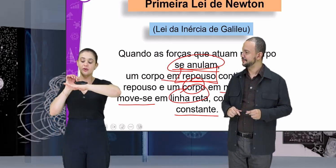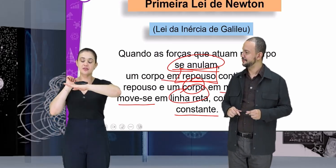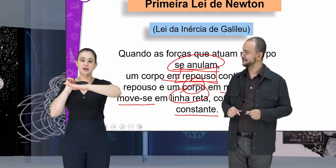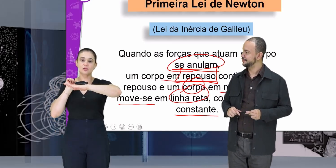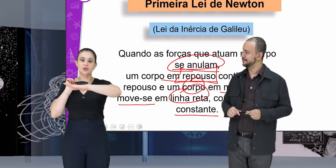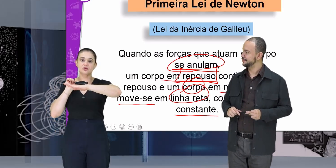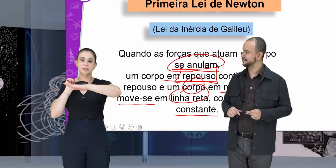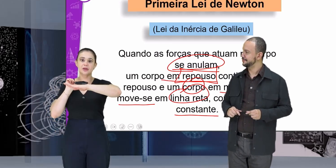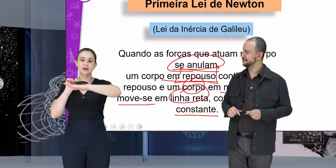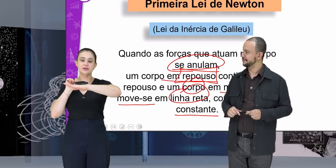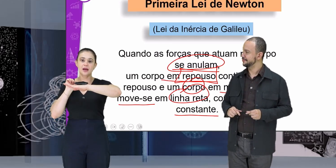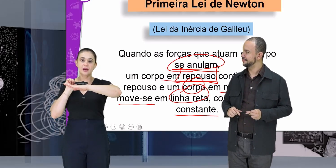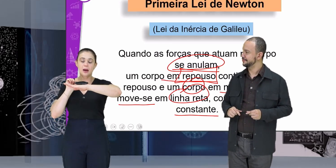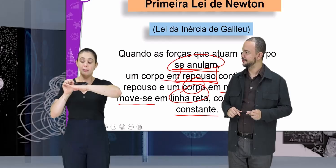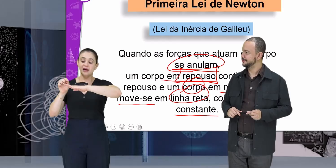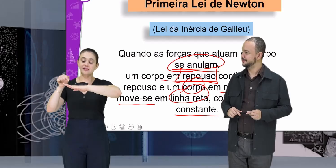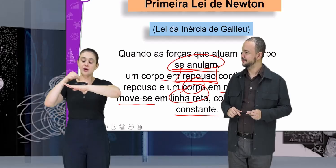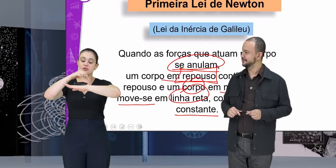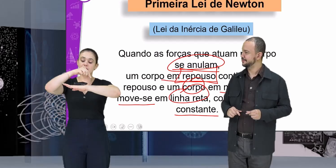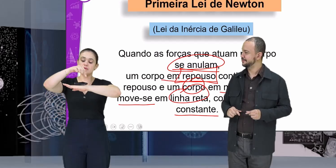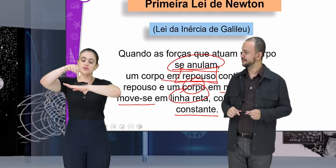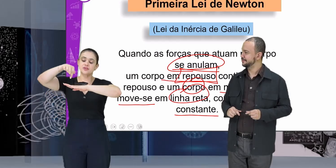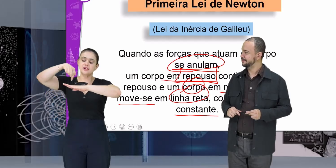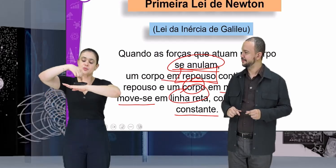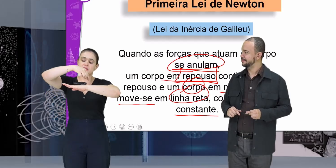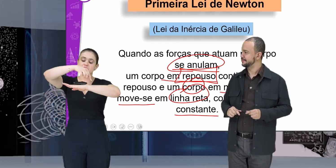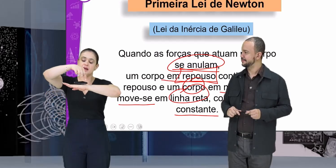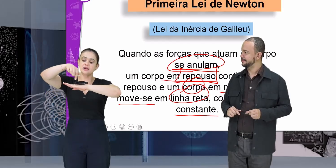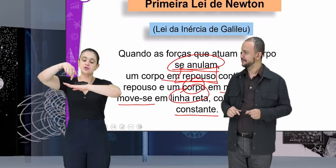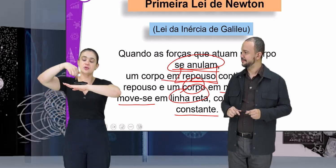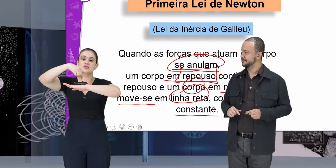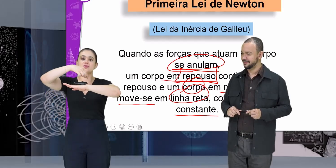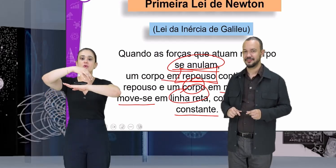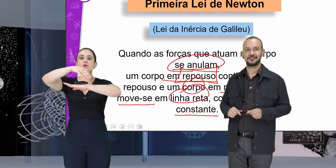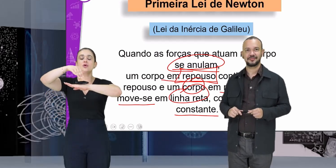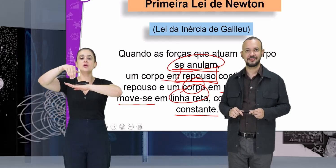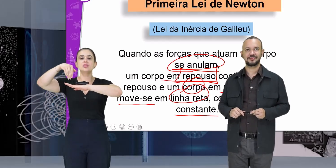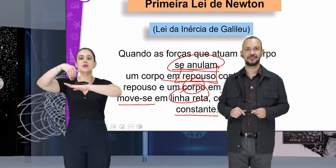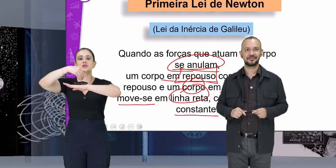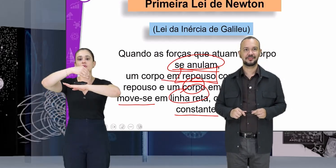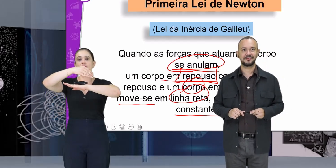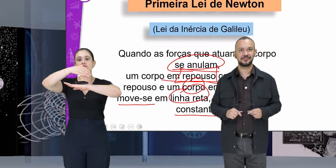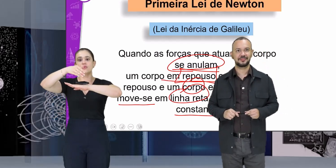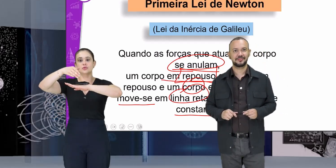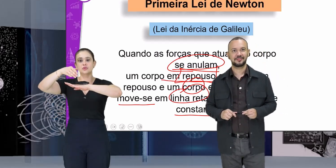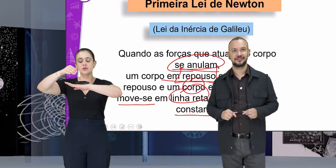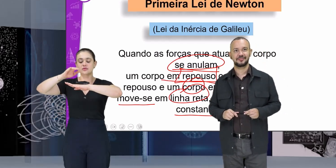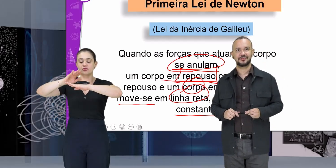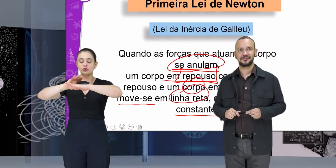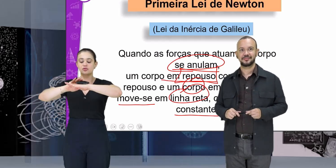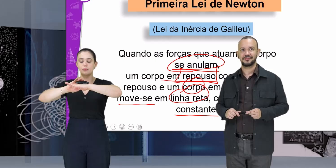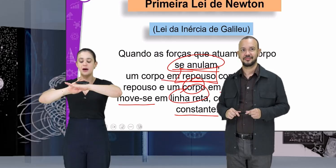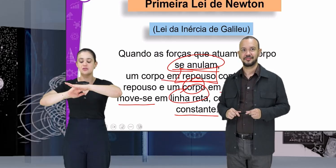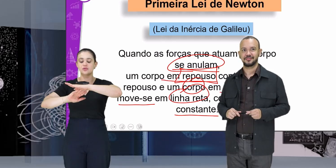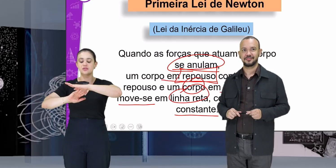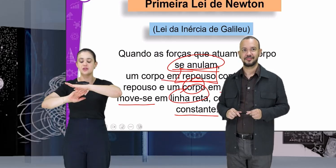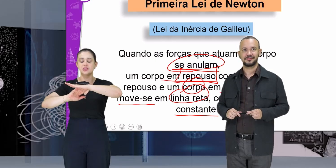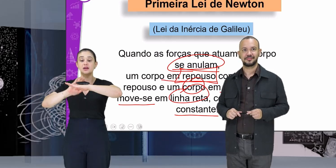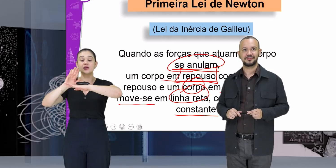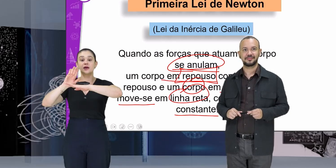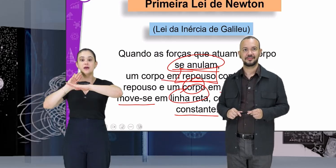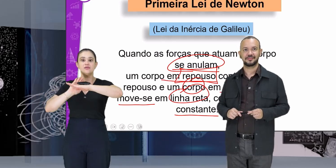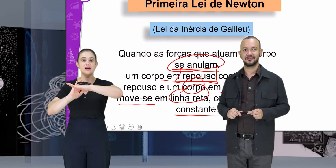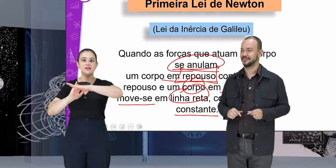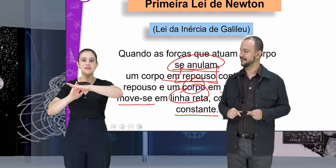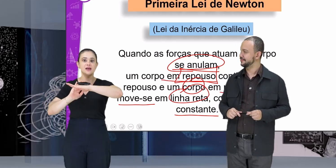Tem forças atuando sobre ele? Tem, mas não são suficientes para tirar ele da sua zona de conforto. Então, se eu for somar as forças